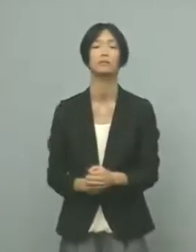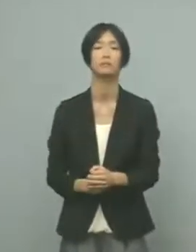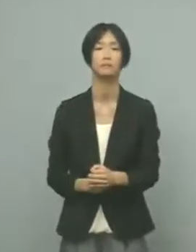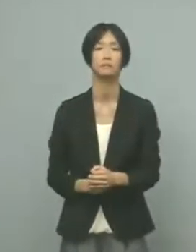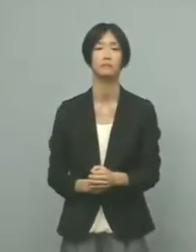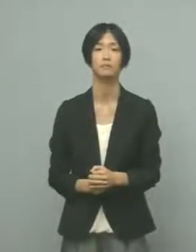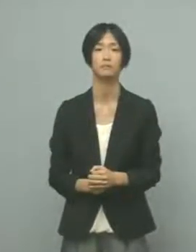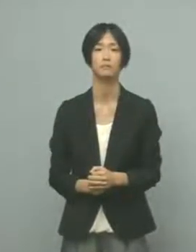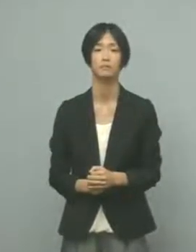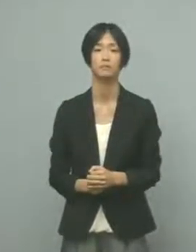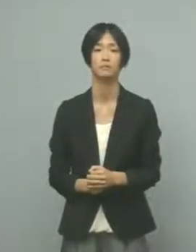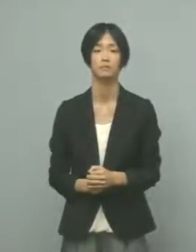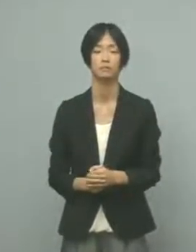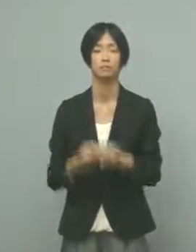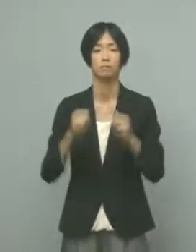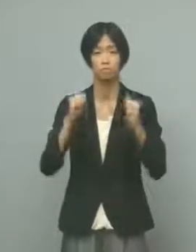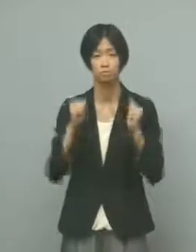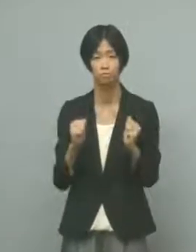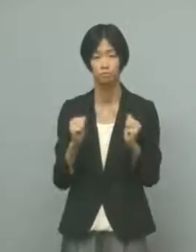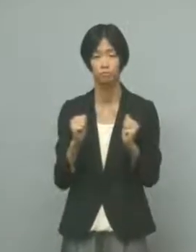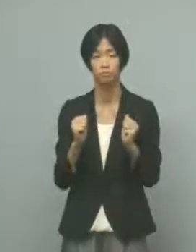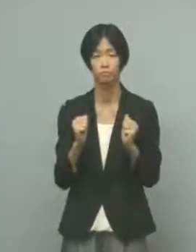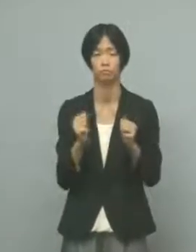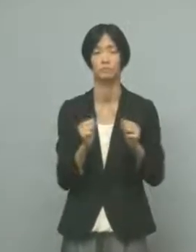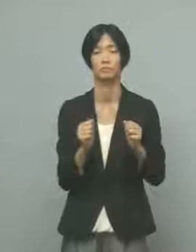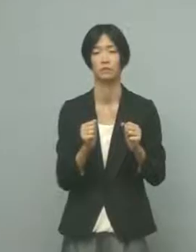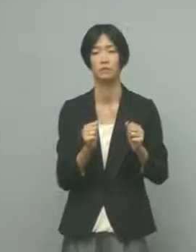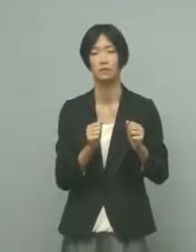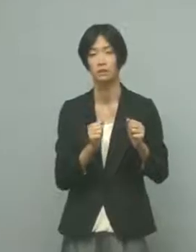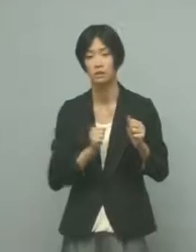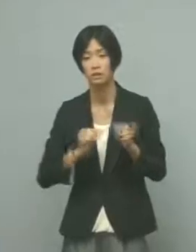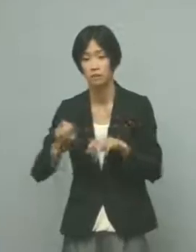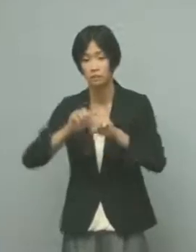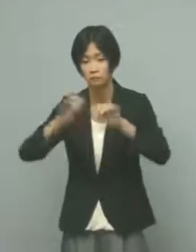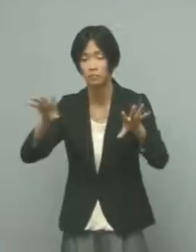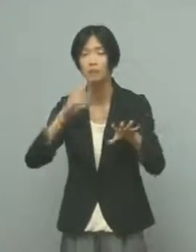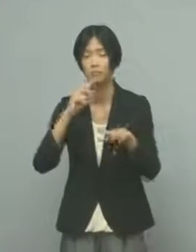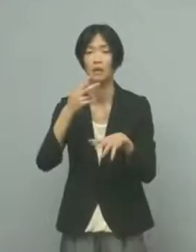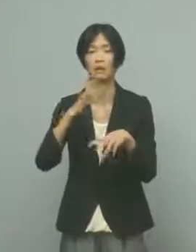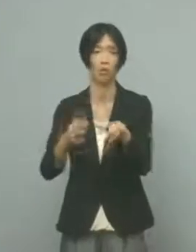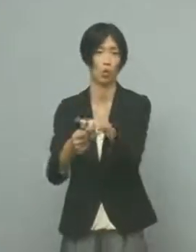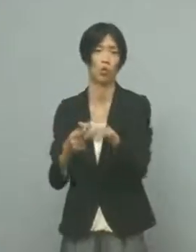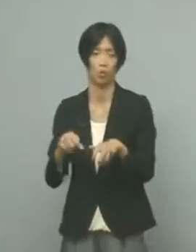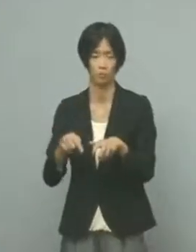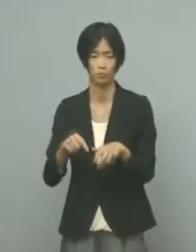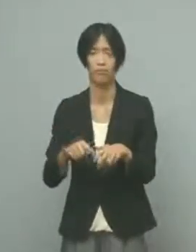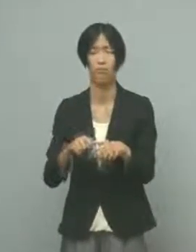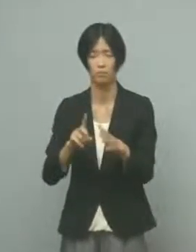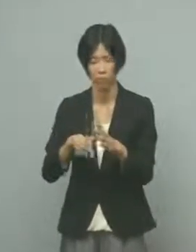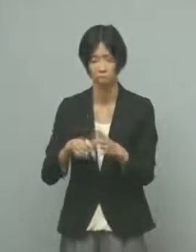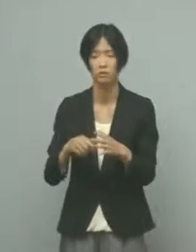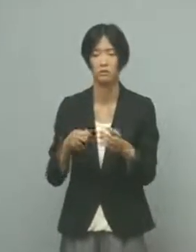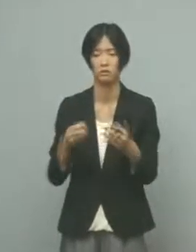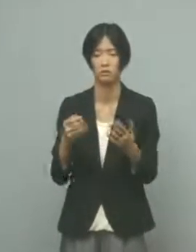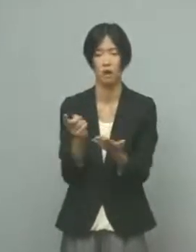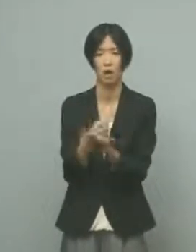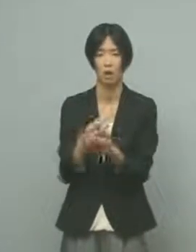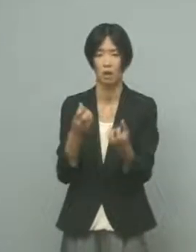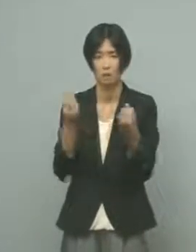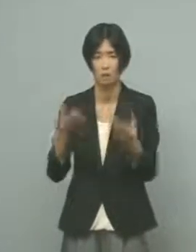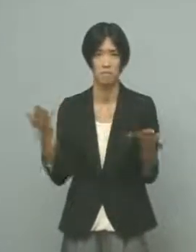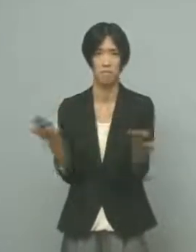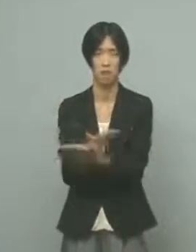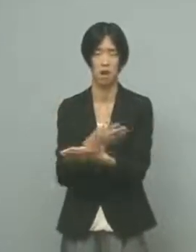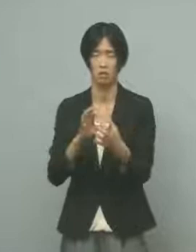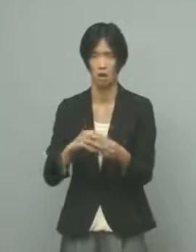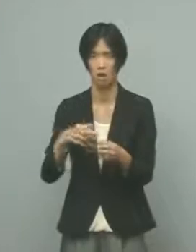点は住民、避難に呼びかける自治体になるんですが、こうしたところは新たなこうガイドラインになったことで混乱する